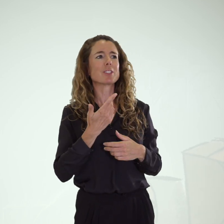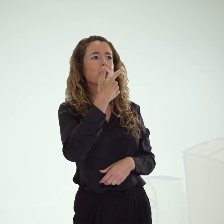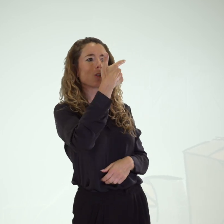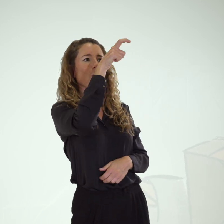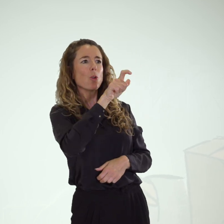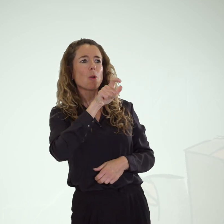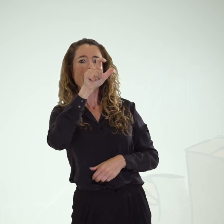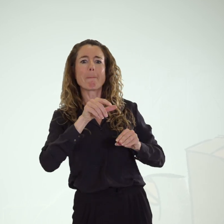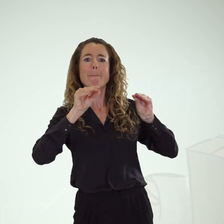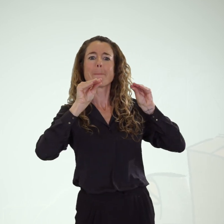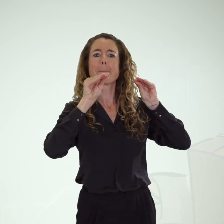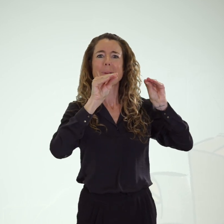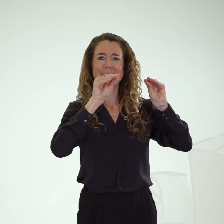Personne ne peut servir deux maîtres.